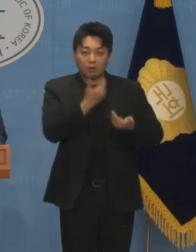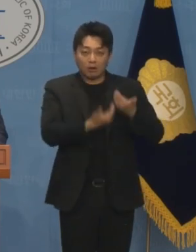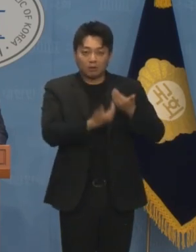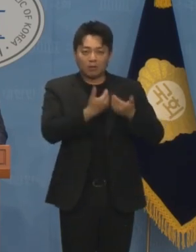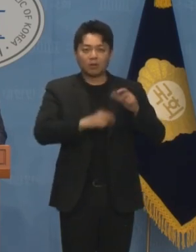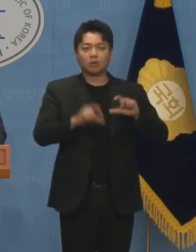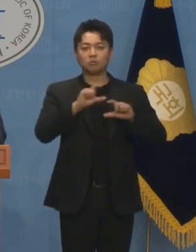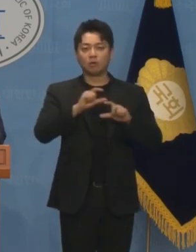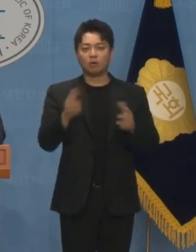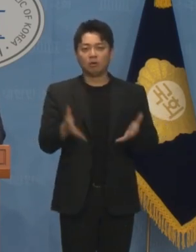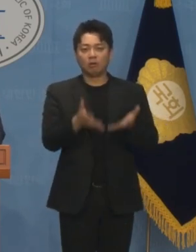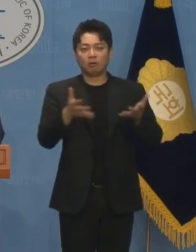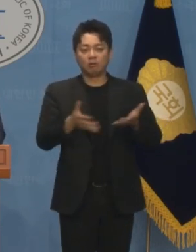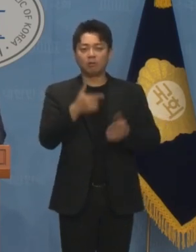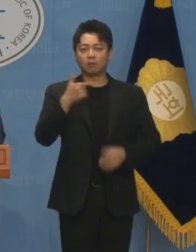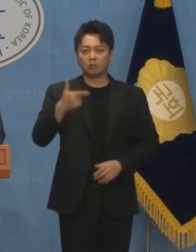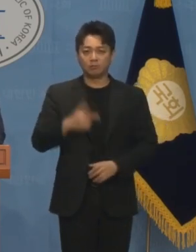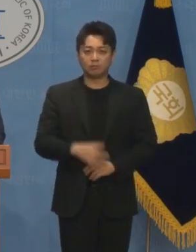부추길 뿐입니다.